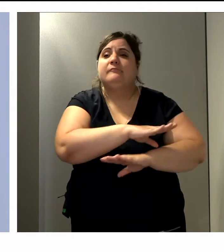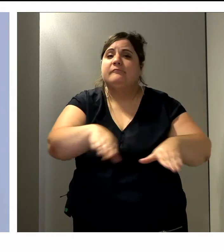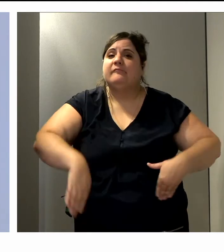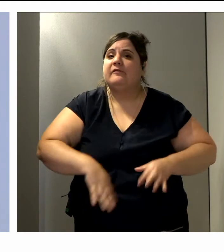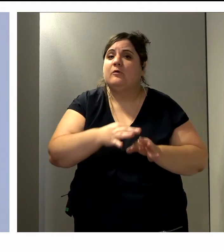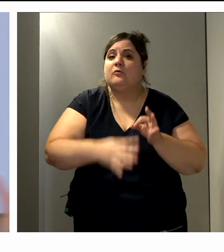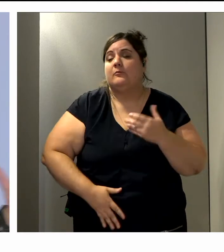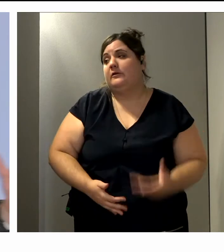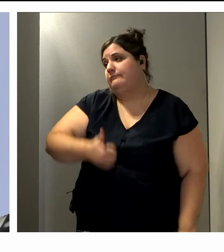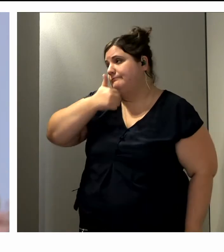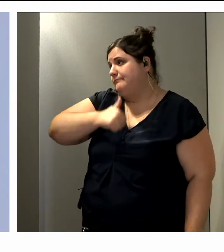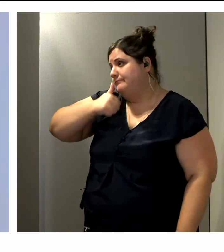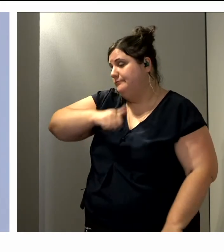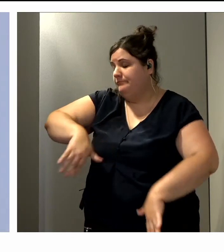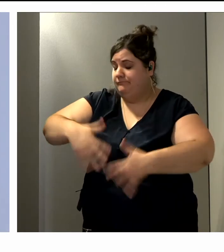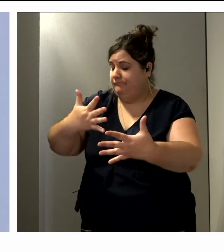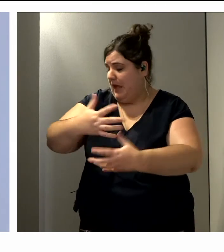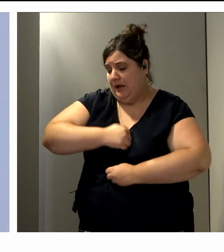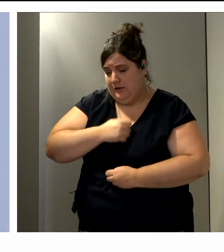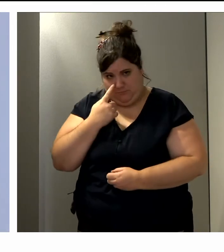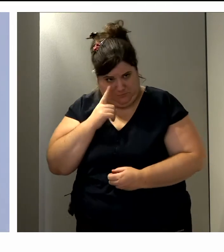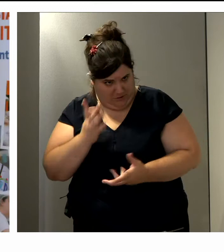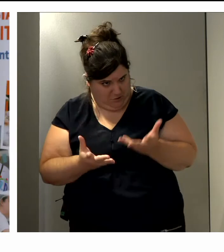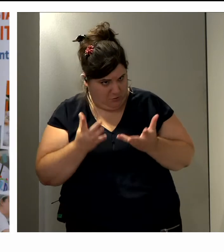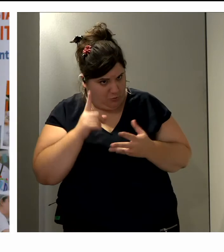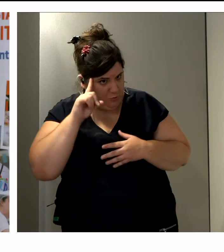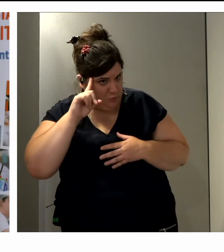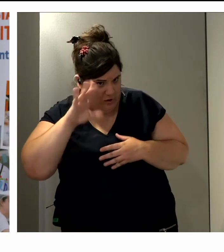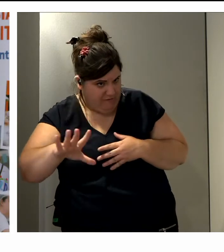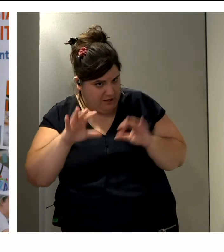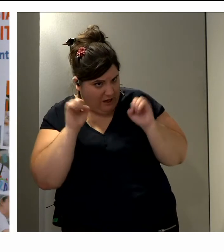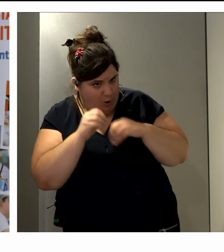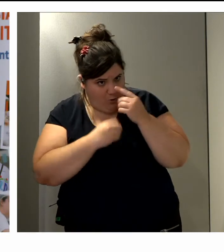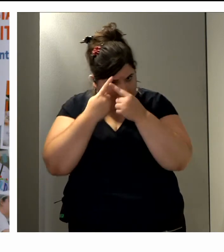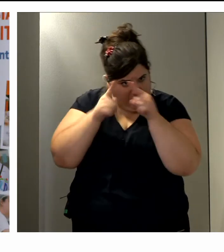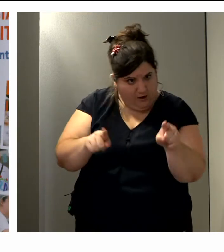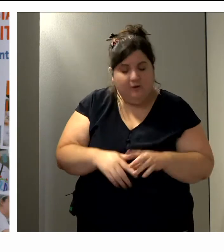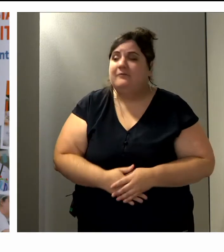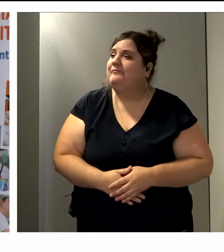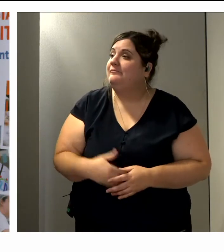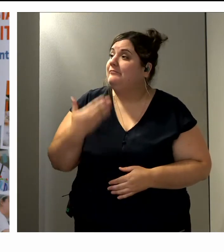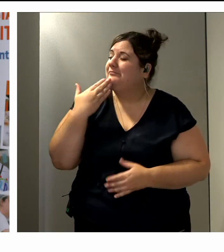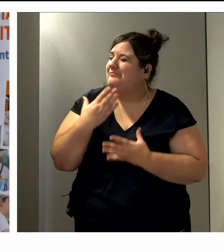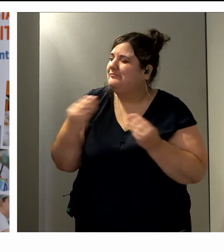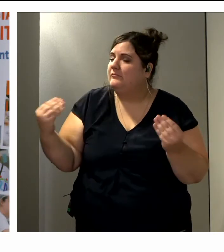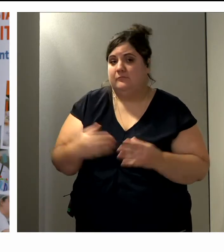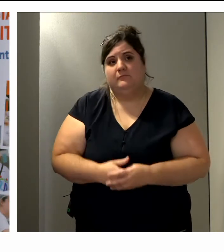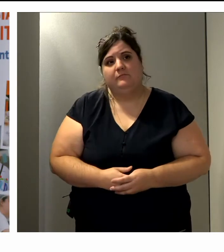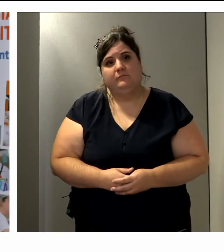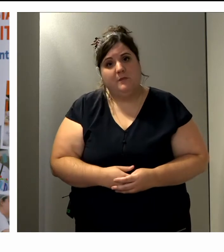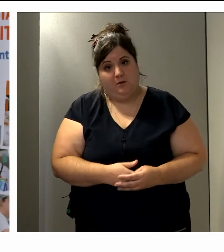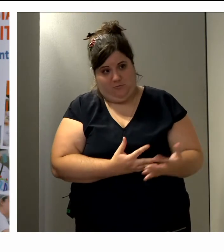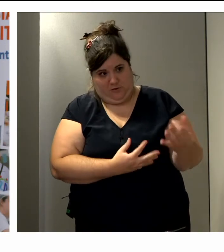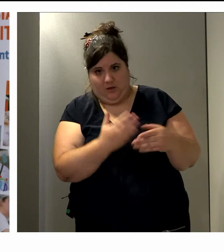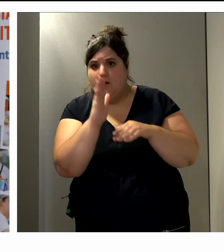résignation. Voilà, je vous laisse réagir. Oui, donc je vous remercie beaucoup. Et oui, moi, je me